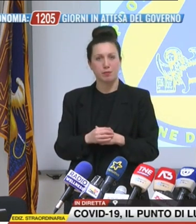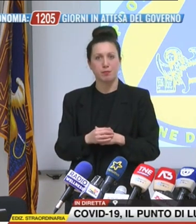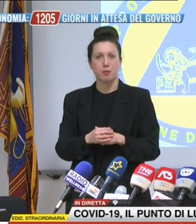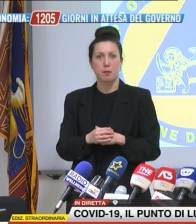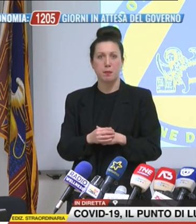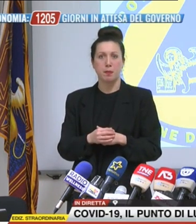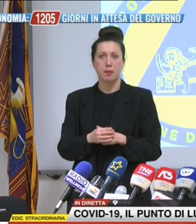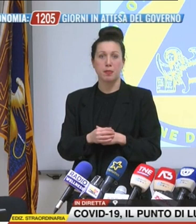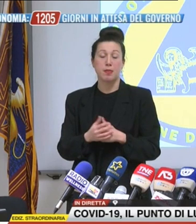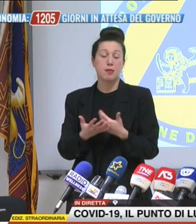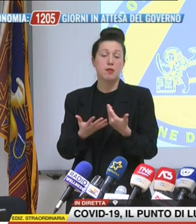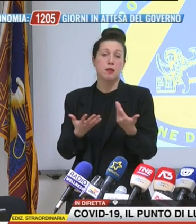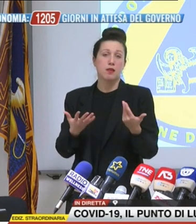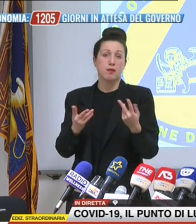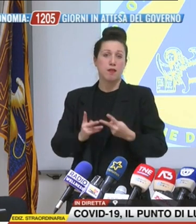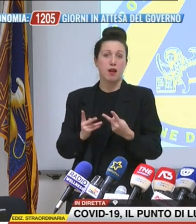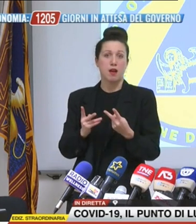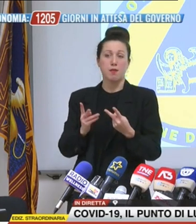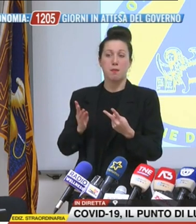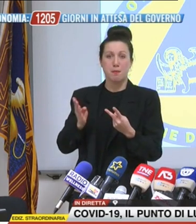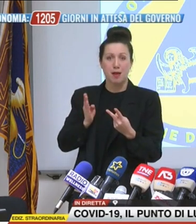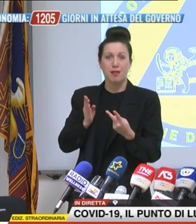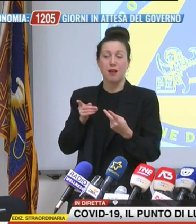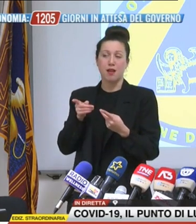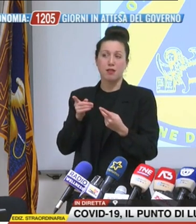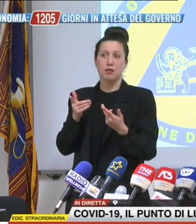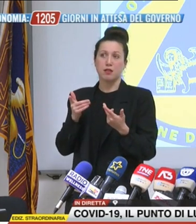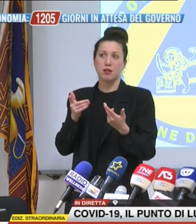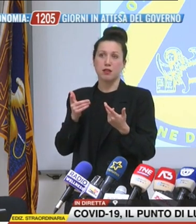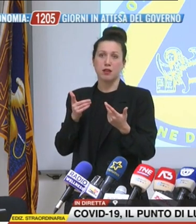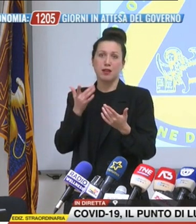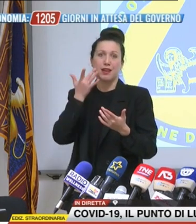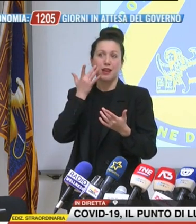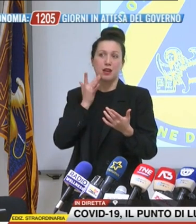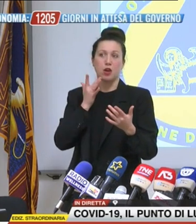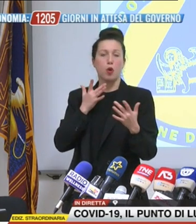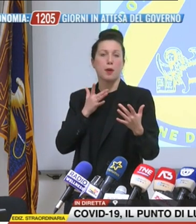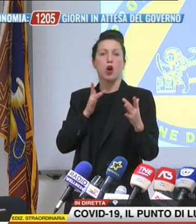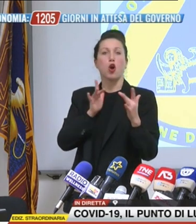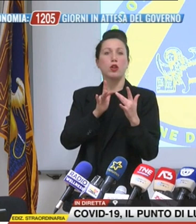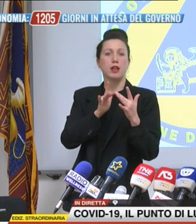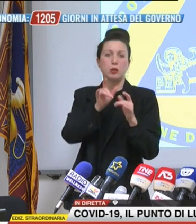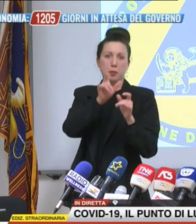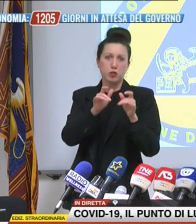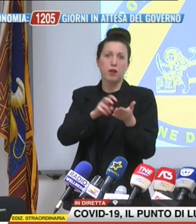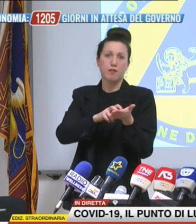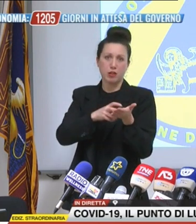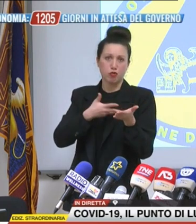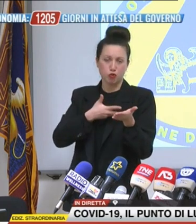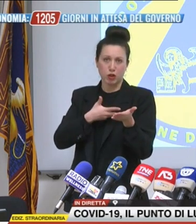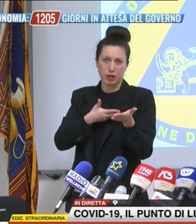persone, escono persone anche più fragili facendo assistenza domiciliare, quindi probabilmente andrebbero inserite prima.